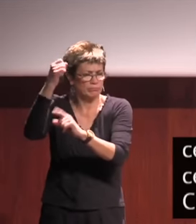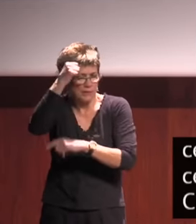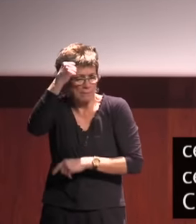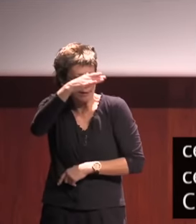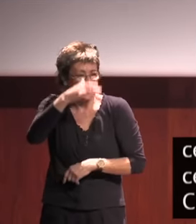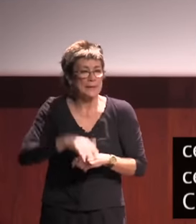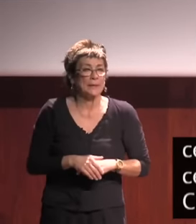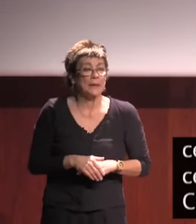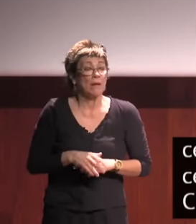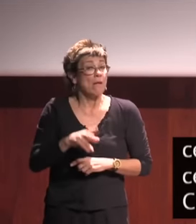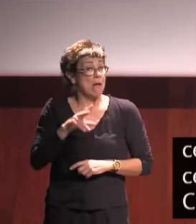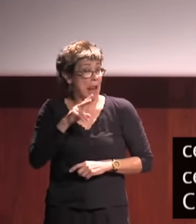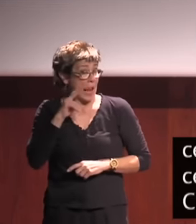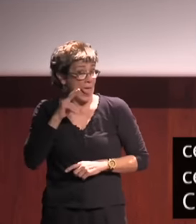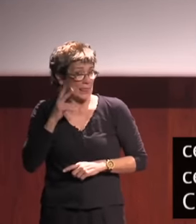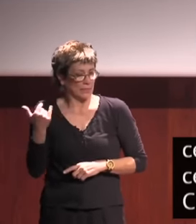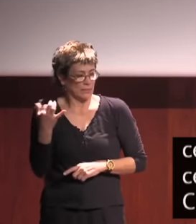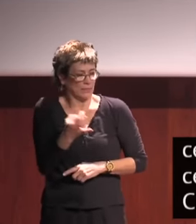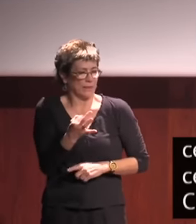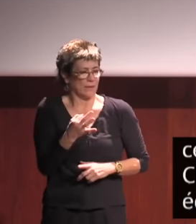Alors, Lane explique le choix